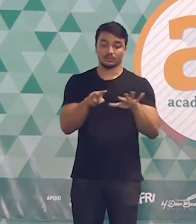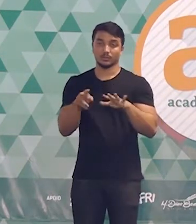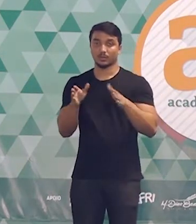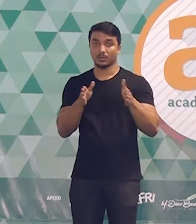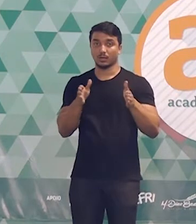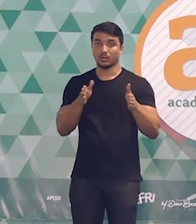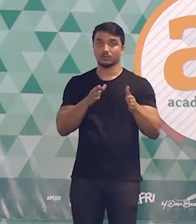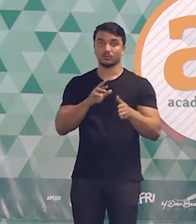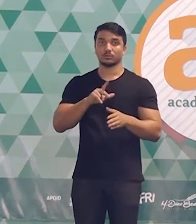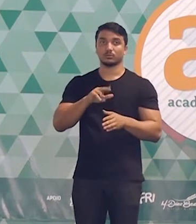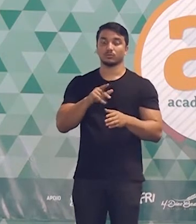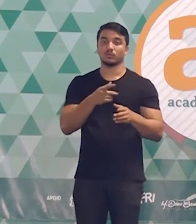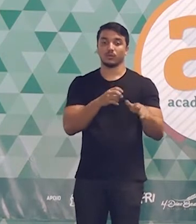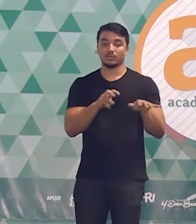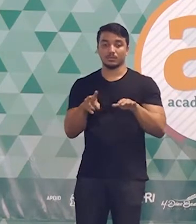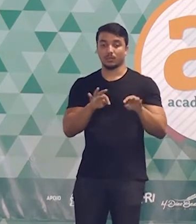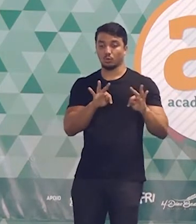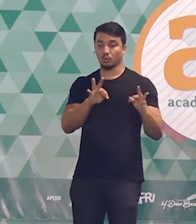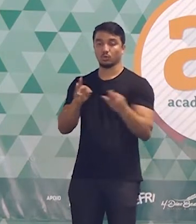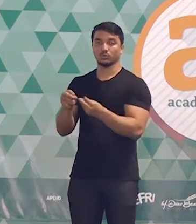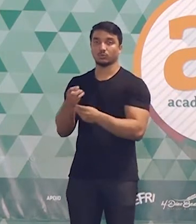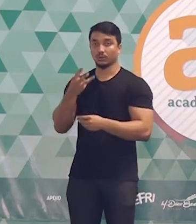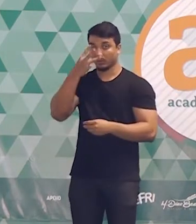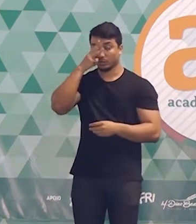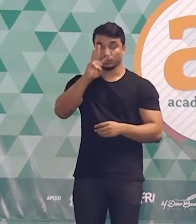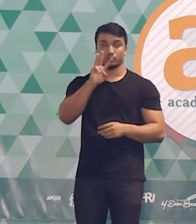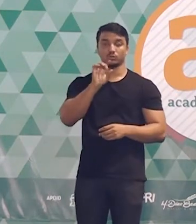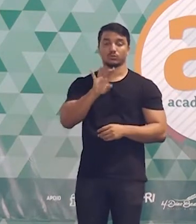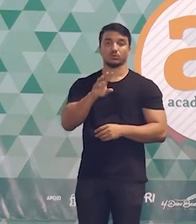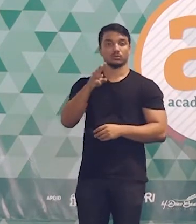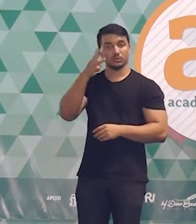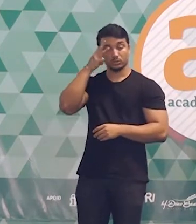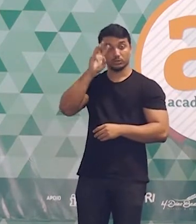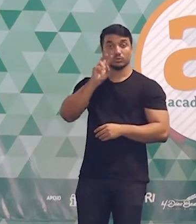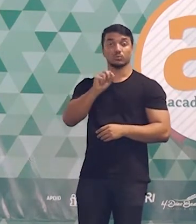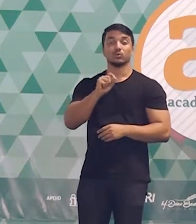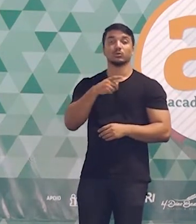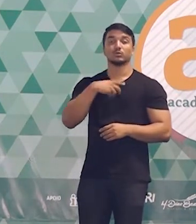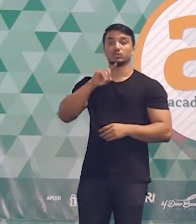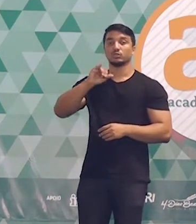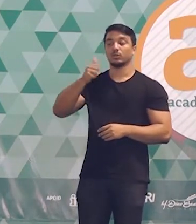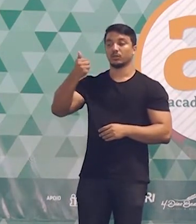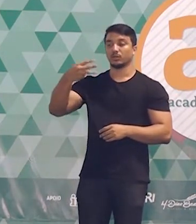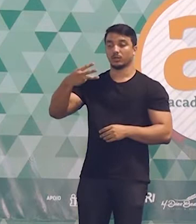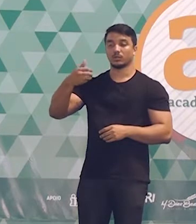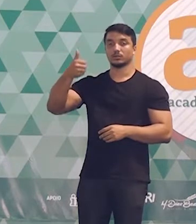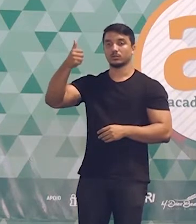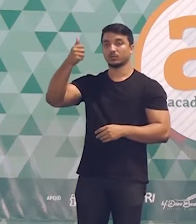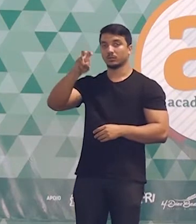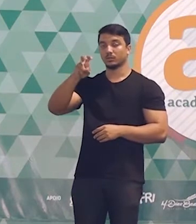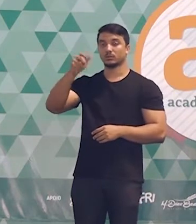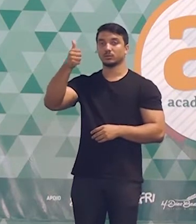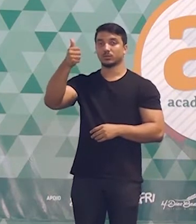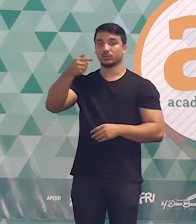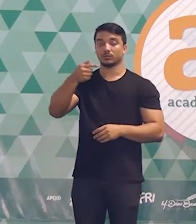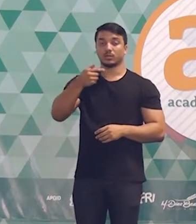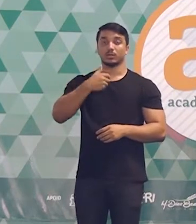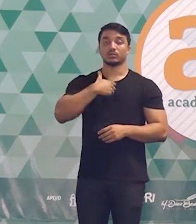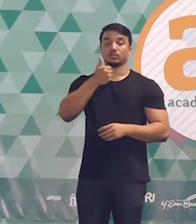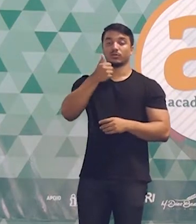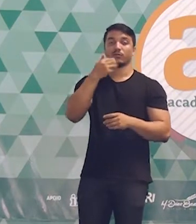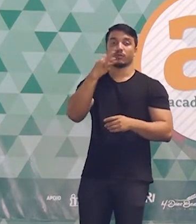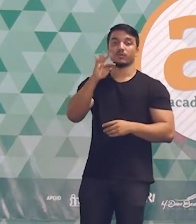Arte Moderna, mas não foi a semana inteira, foram 3 dias. Foi nos dias 13, 15 e 17 de fevereiro